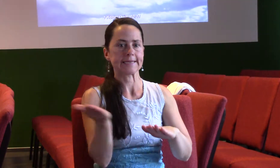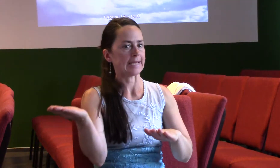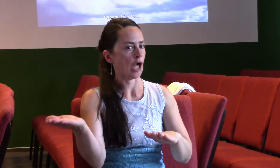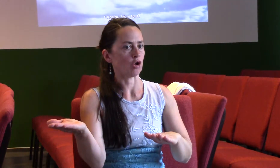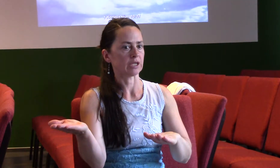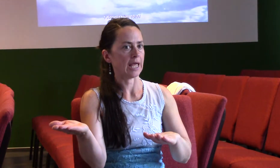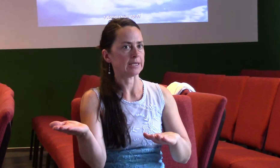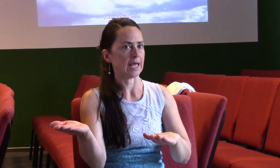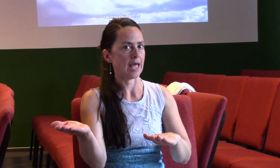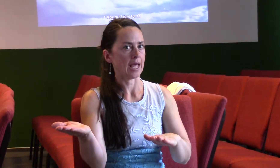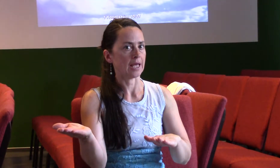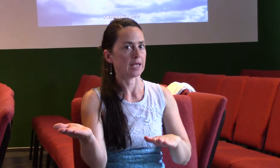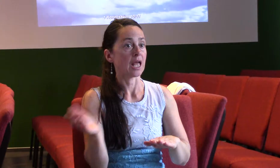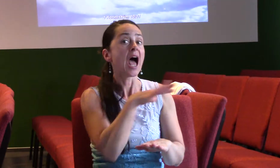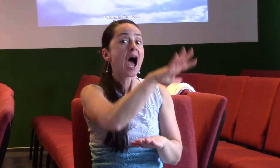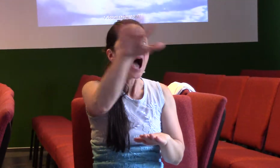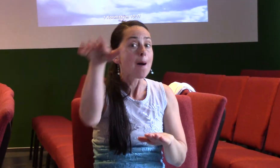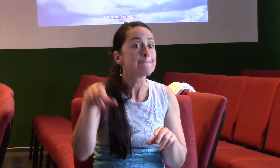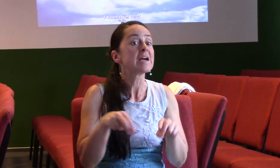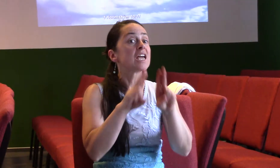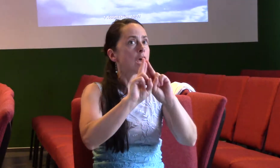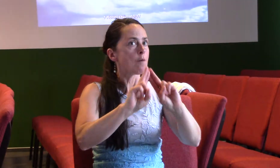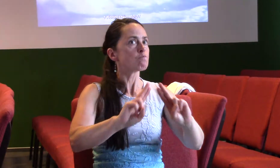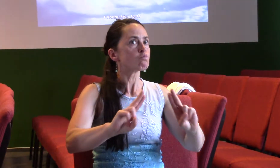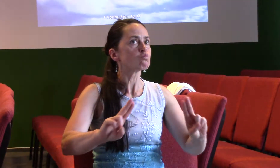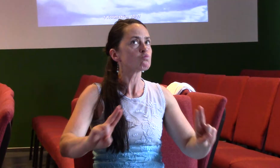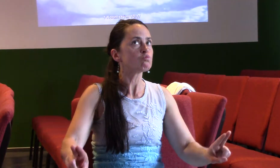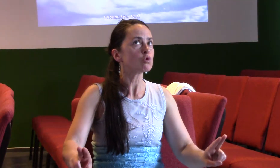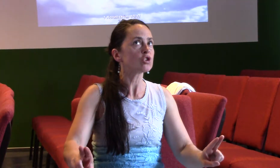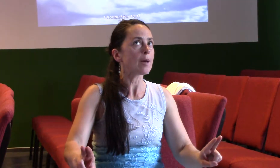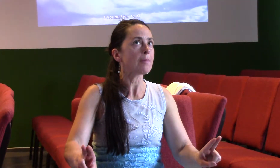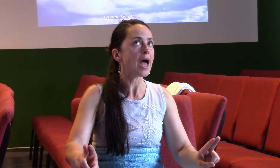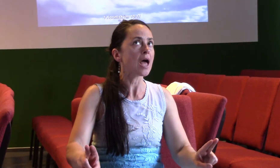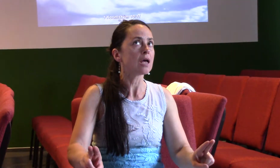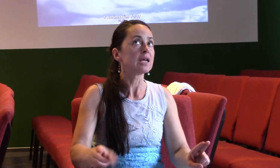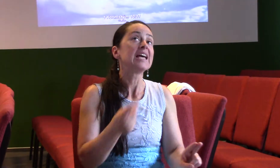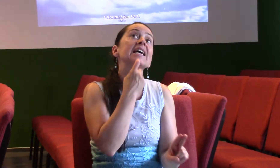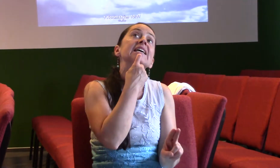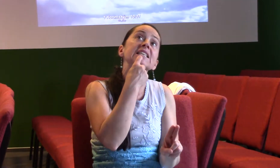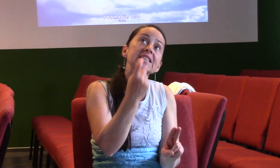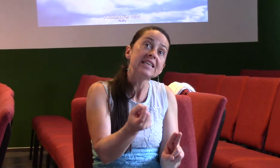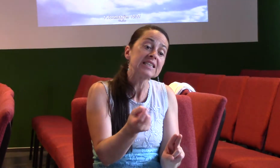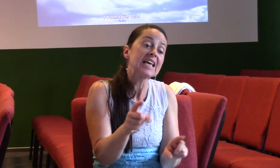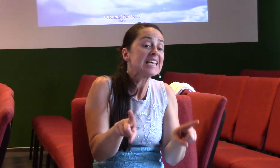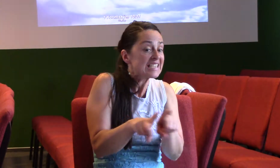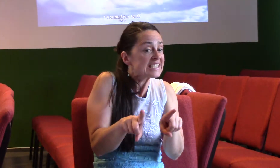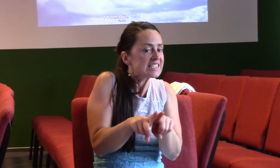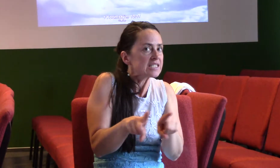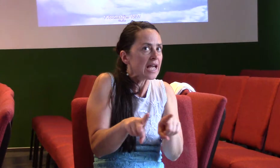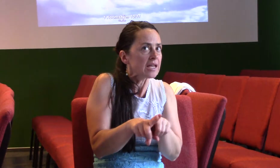Když známe ten zákon očkodnění, když ho praktikujeme,